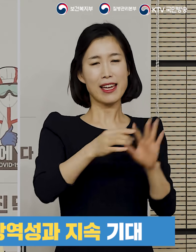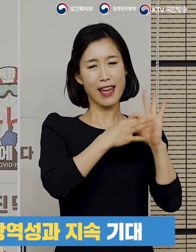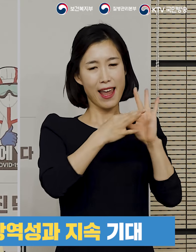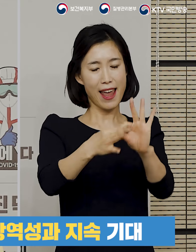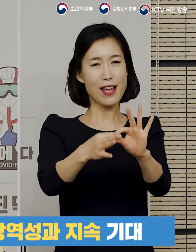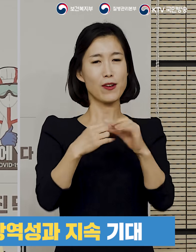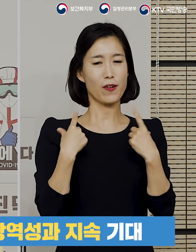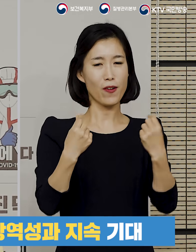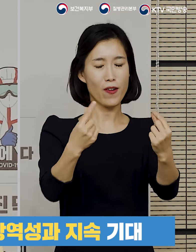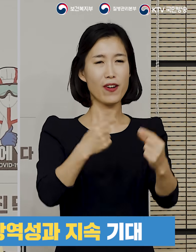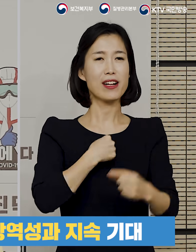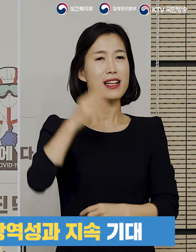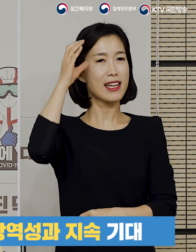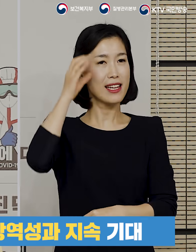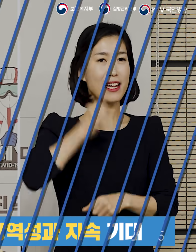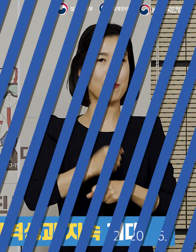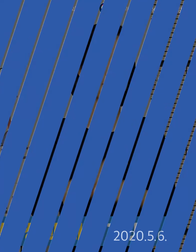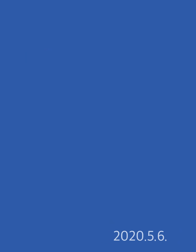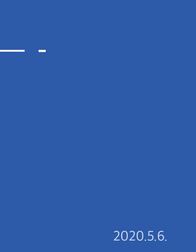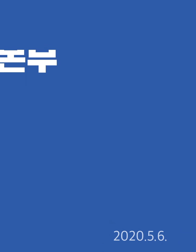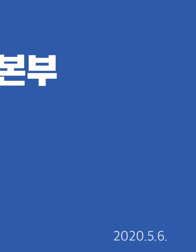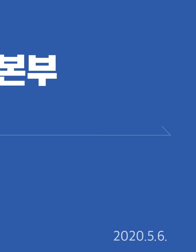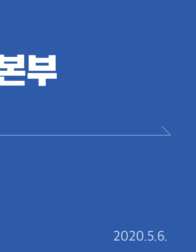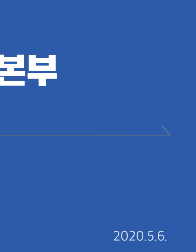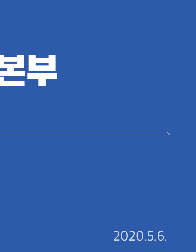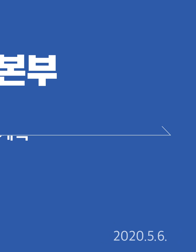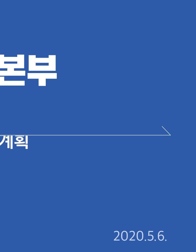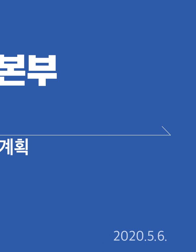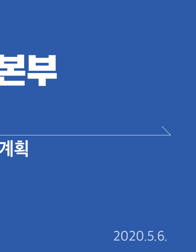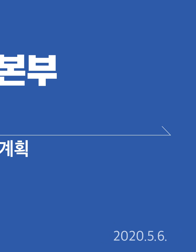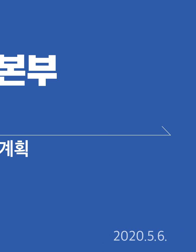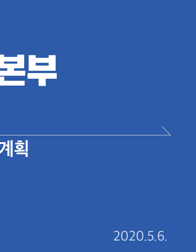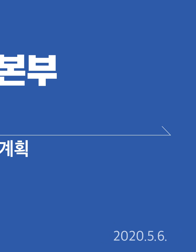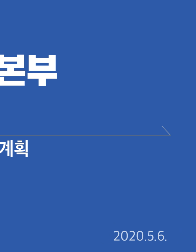계속 이어나갈 수 있기를 기대합니다.